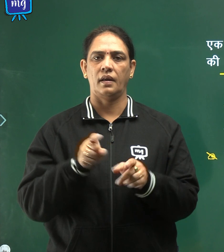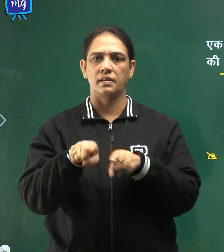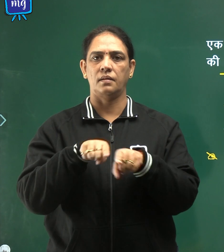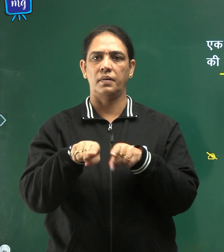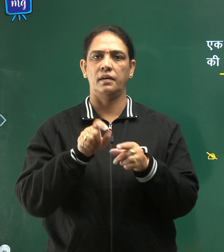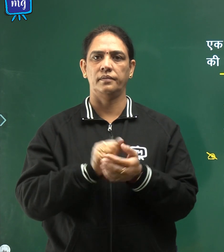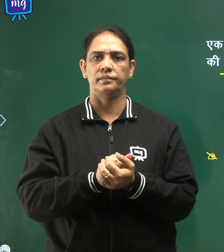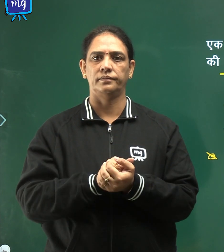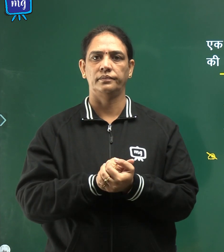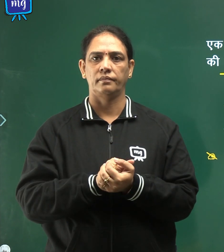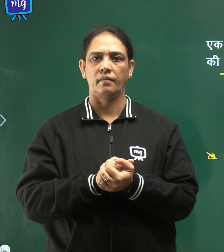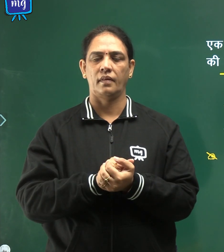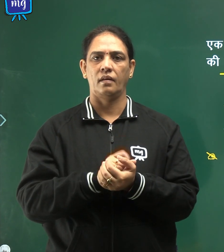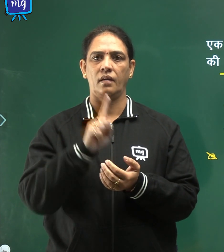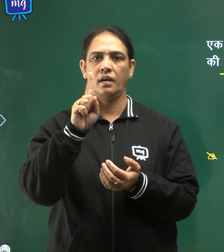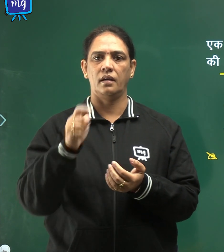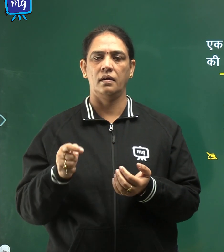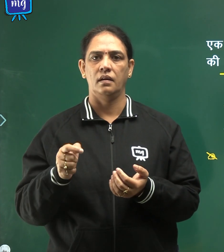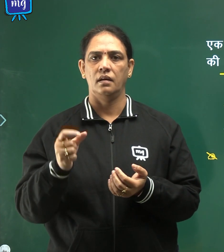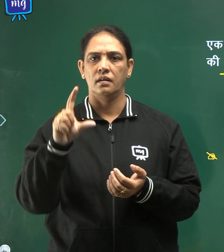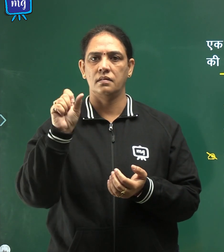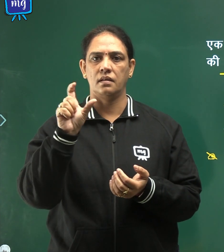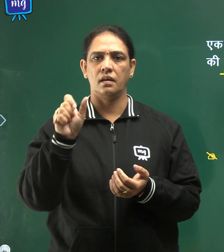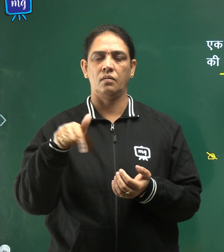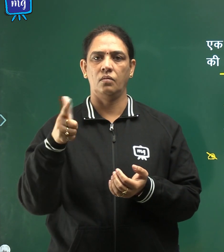उदाहरण, एक सिक्के को